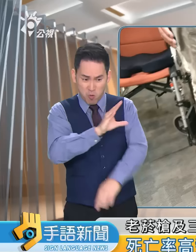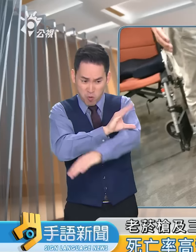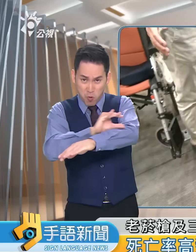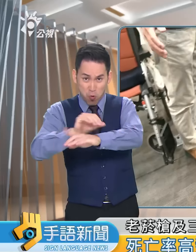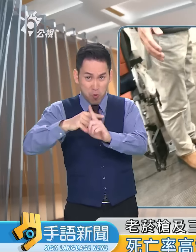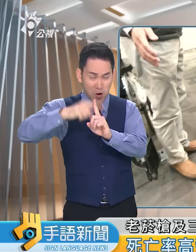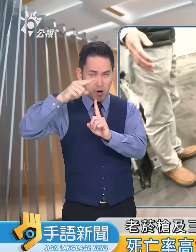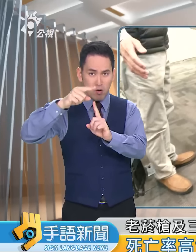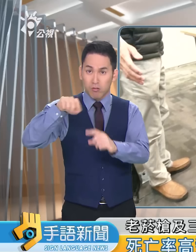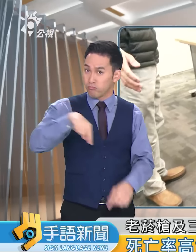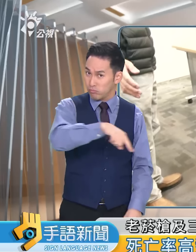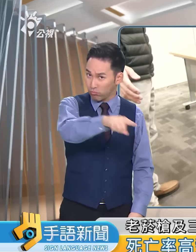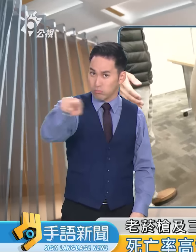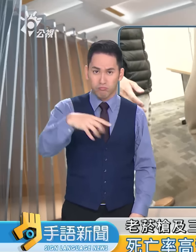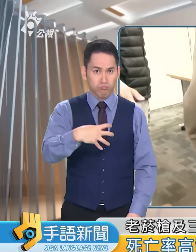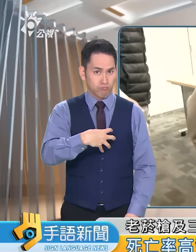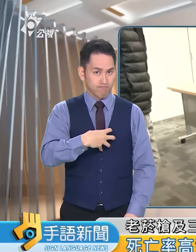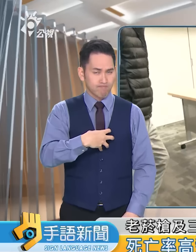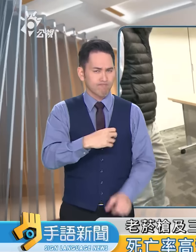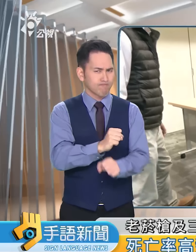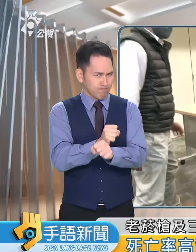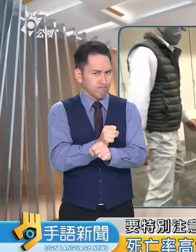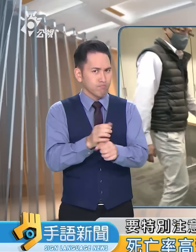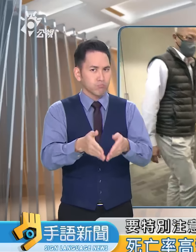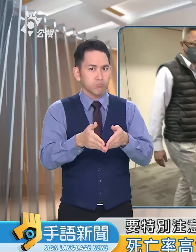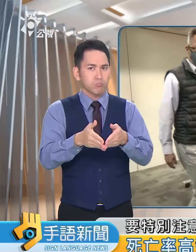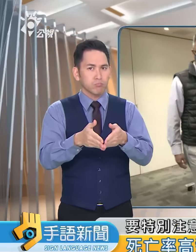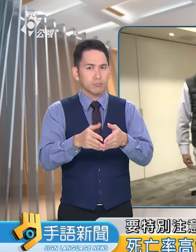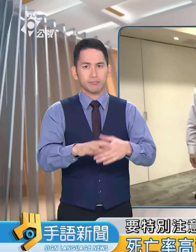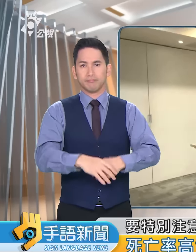是属于高风险族群，要特别注意。